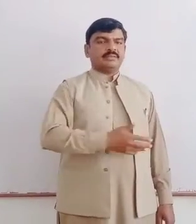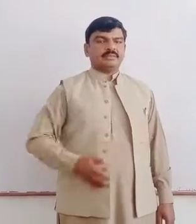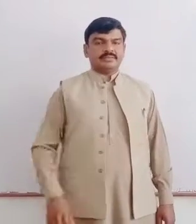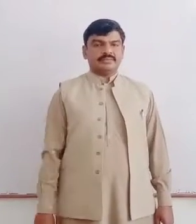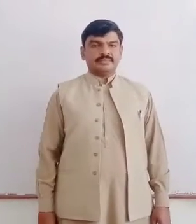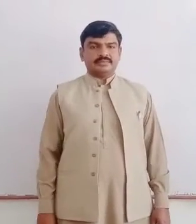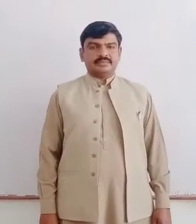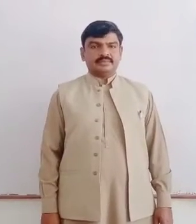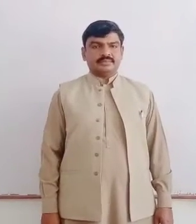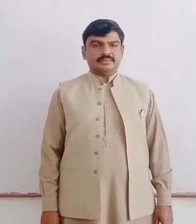कीचक,